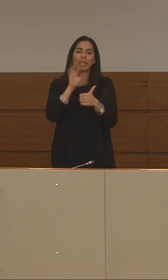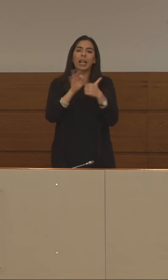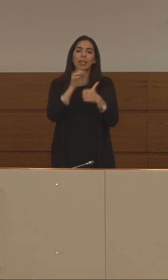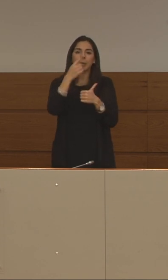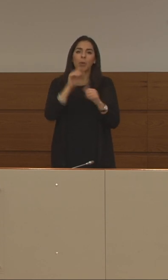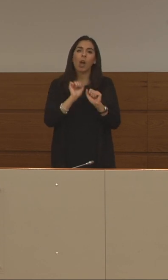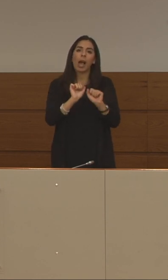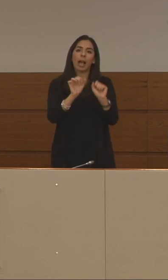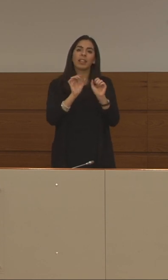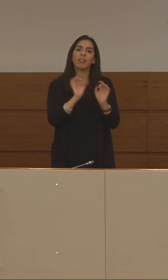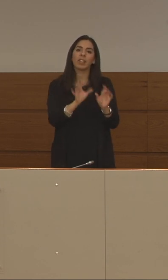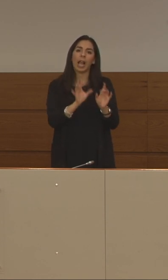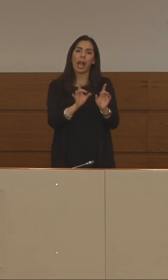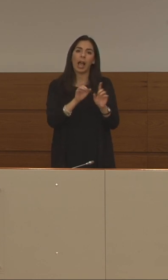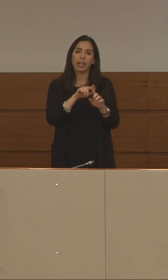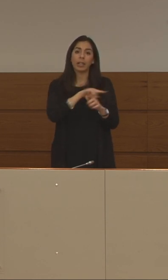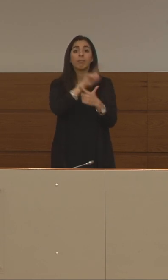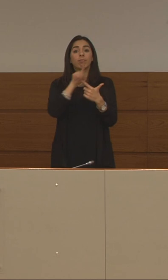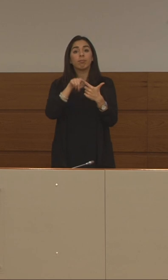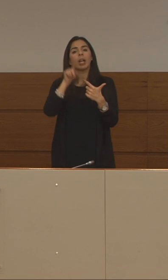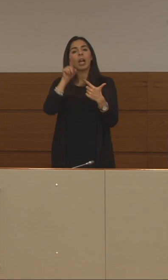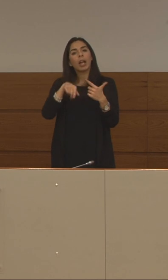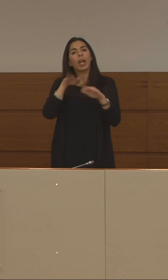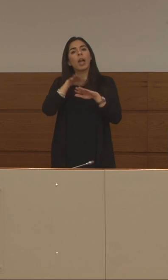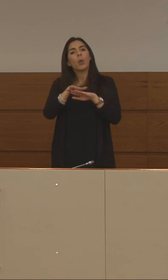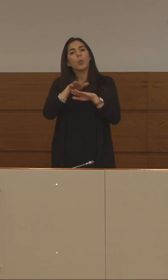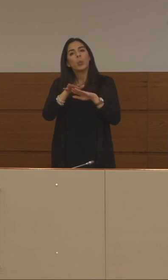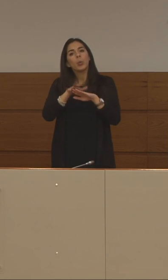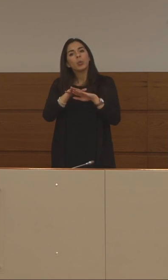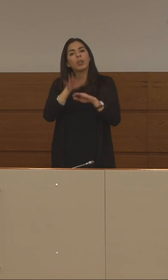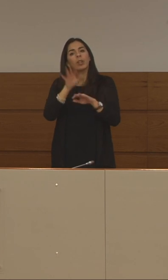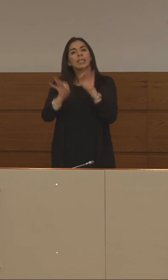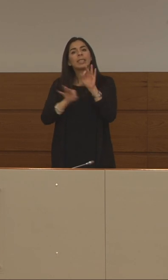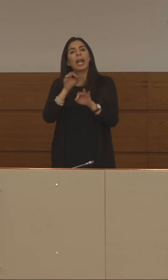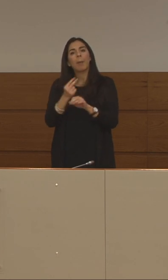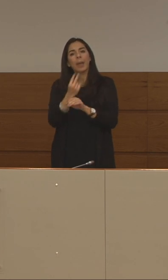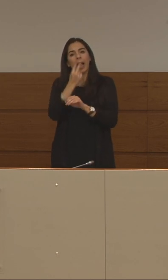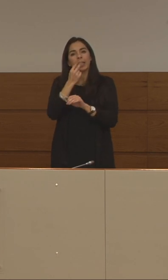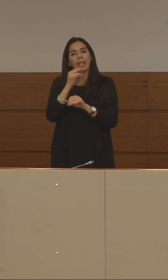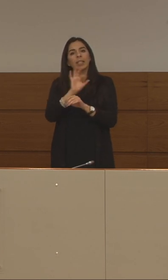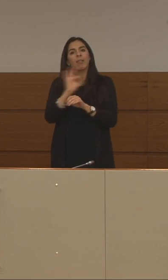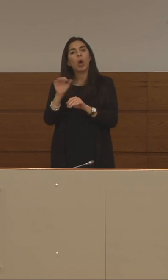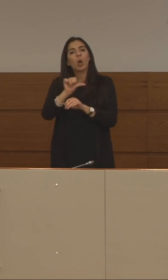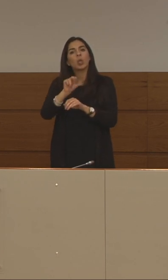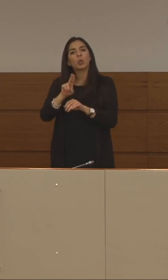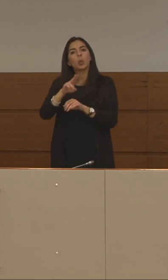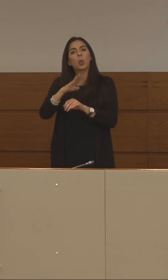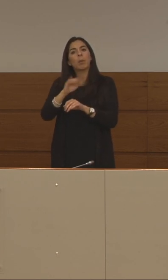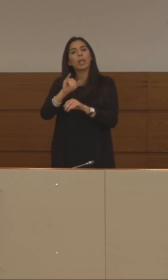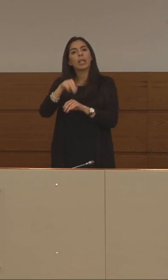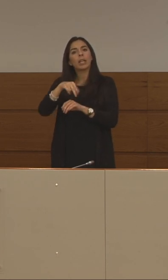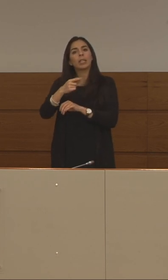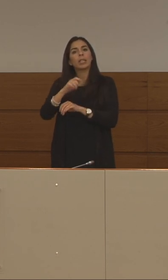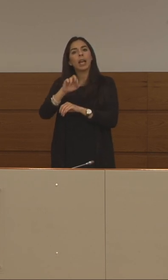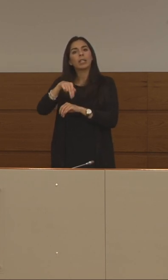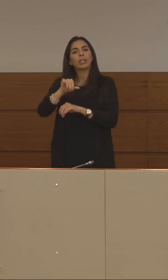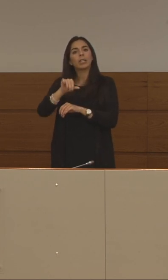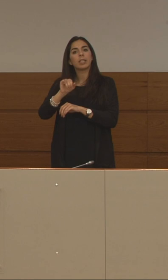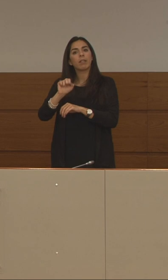quanto riguarda anche l'uso di terapia intensiva e subintensiva quindi credo che sarà molto importante